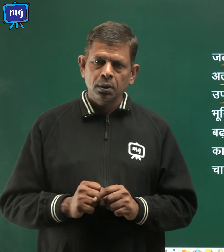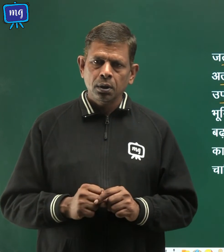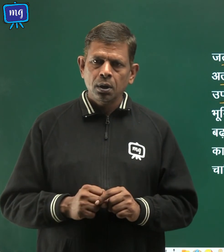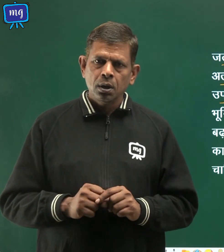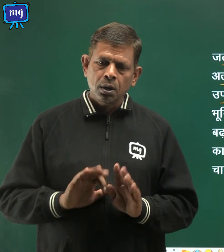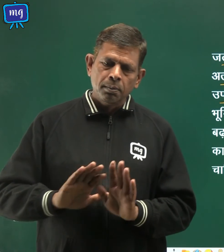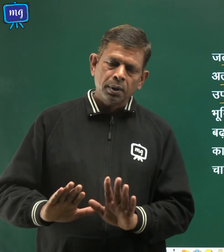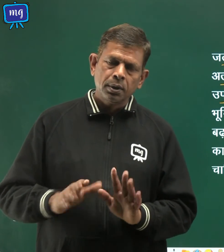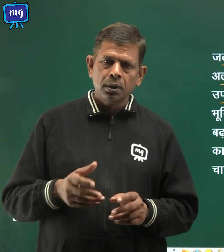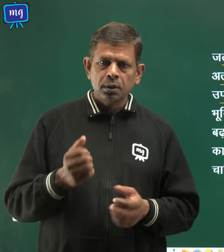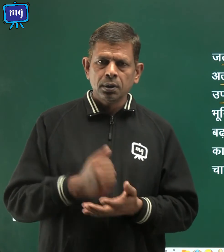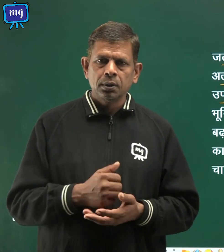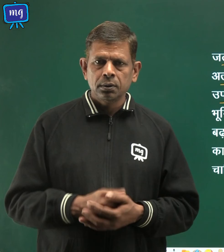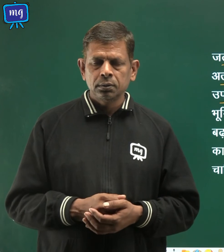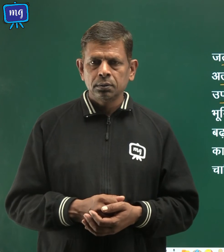बचना चाहिए।